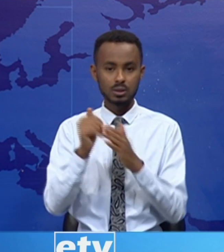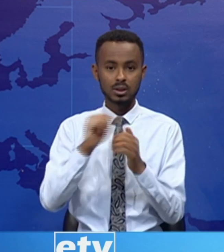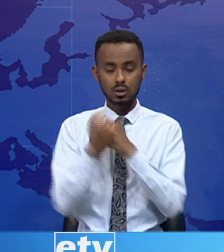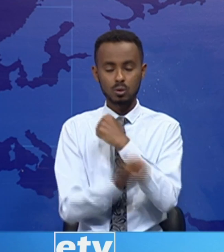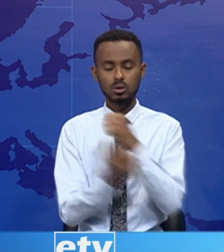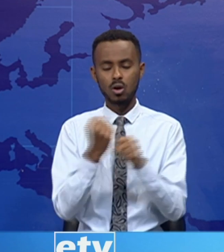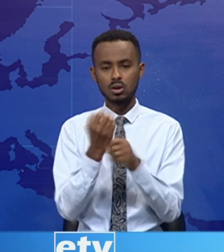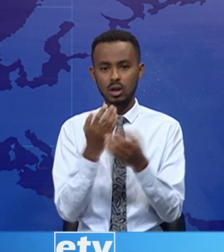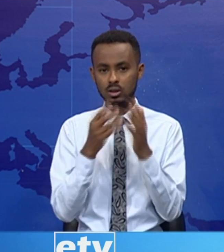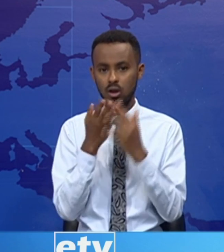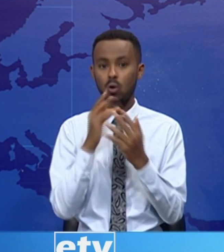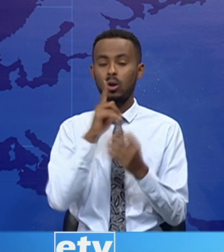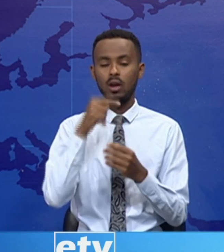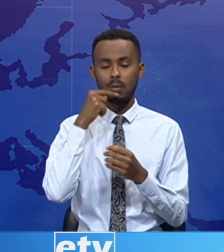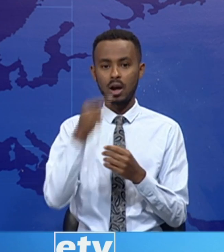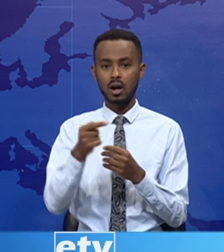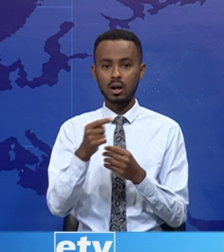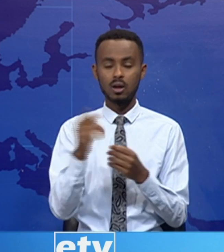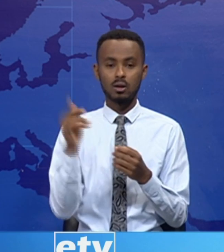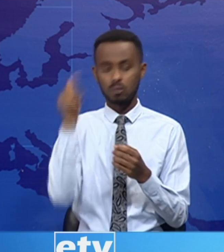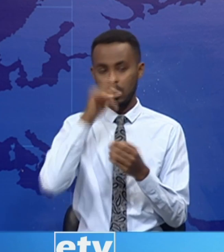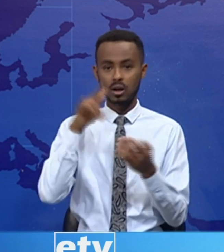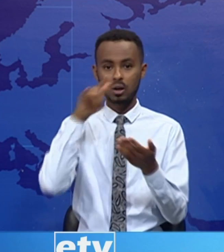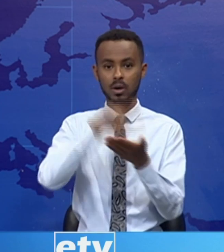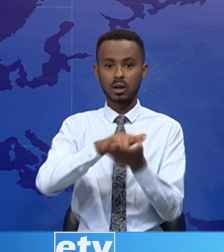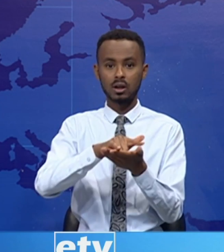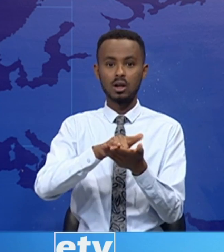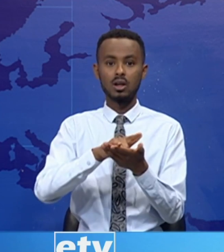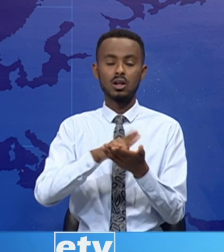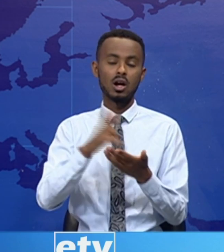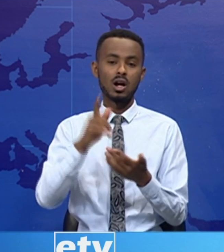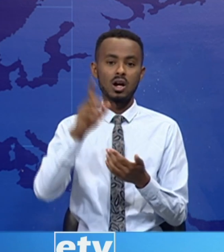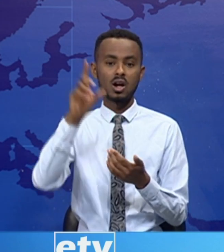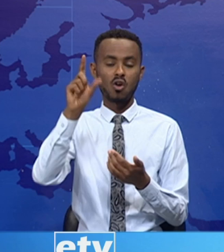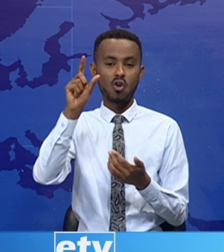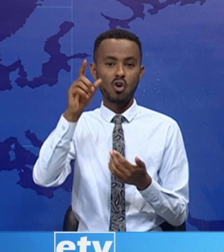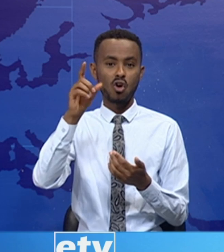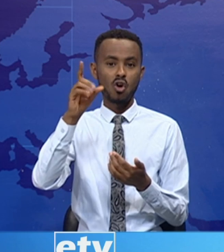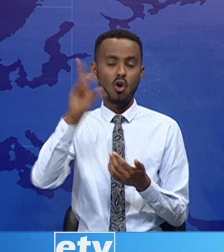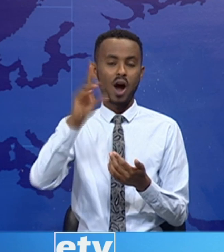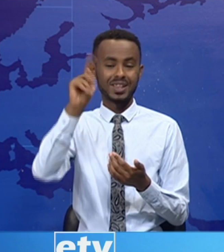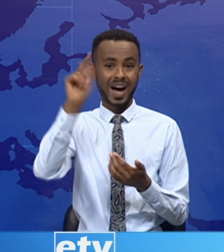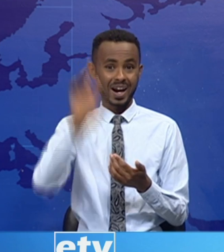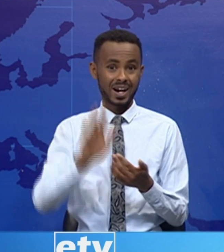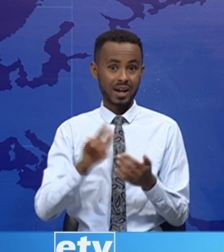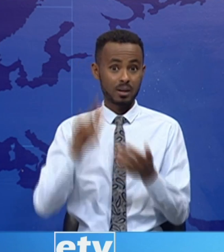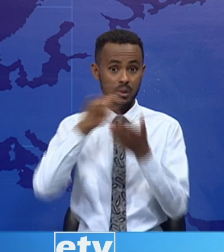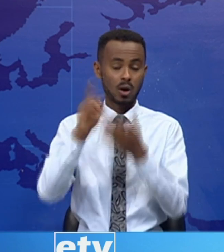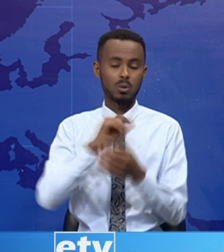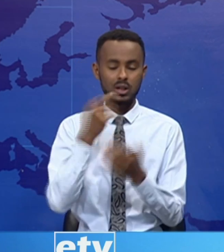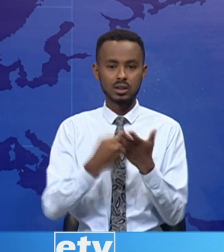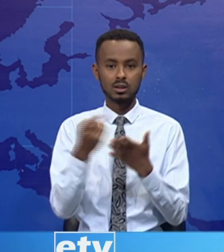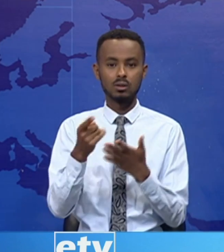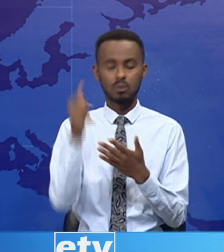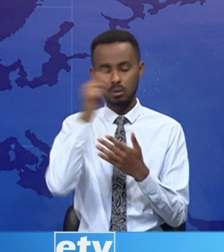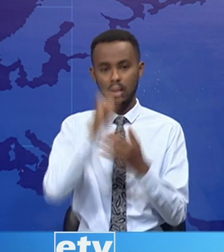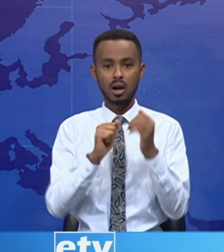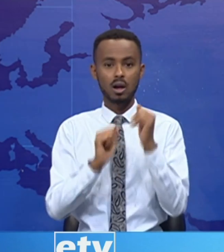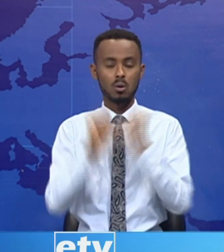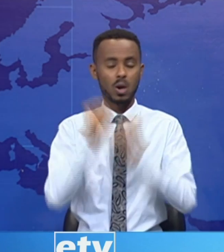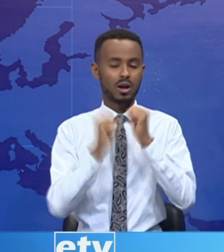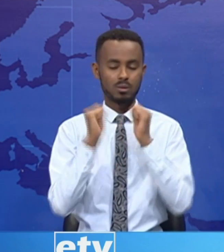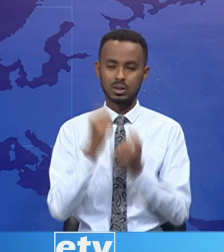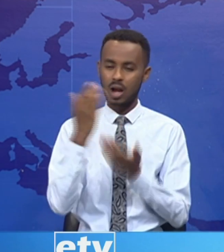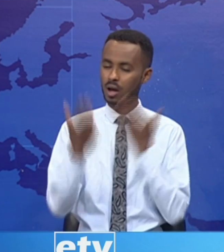ለመናገር ኤሚሬትስ ወይም የካታር ኤርላይን ካልሆነ ተቀረ ከዚህ ኤርላይን ጋር ሊወዳደር የሚችል